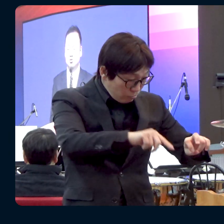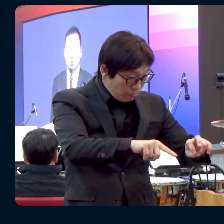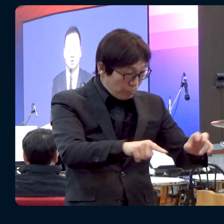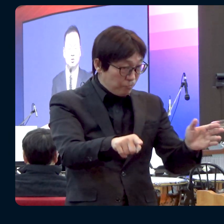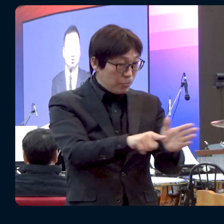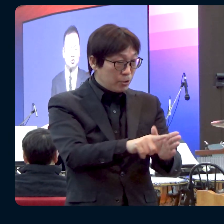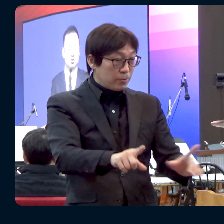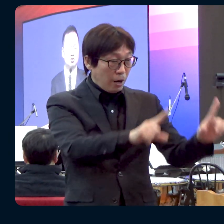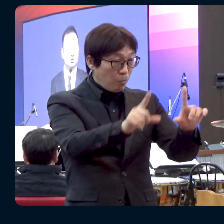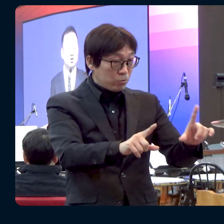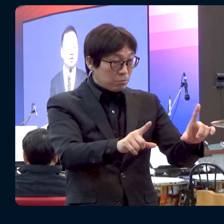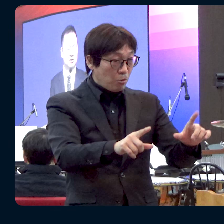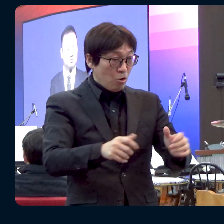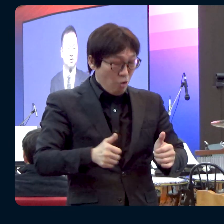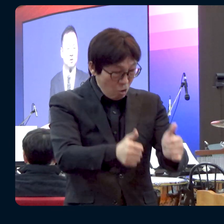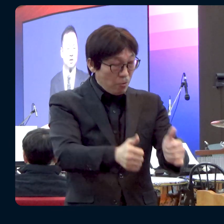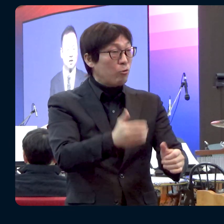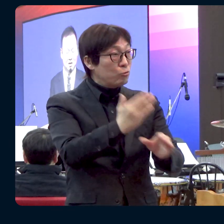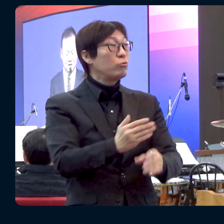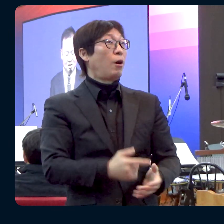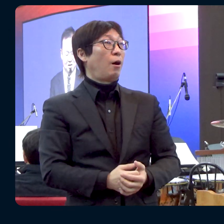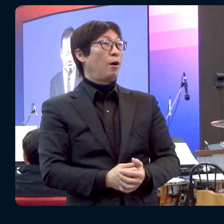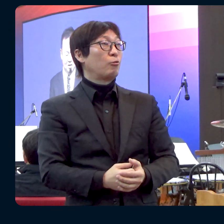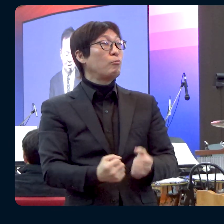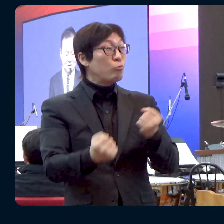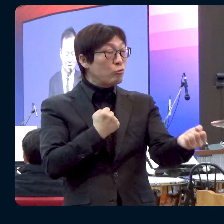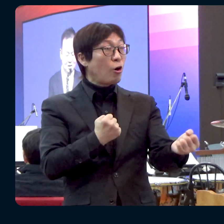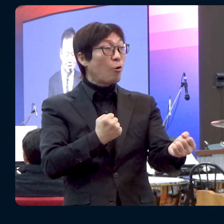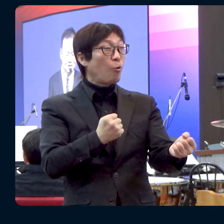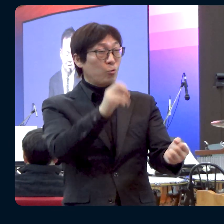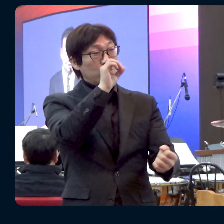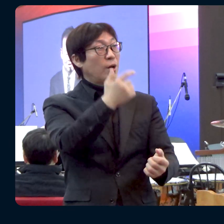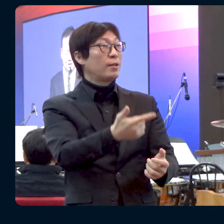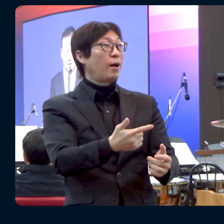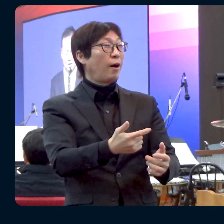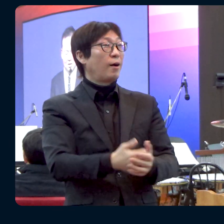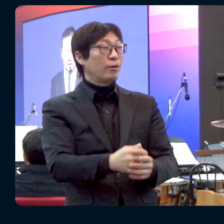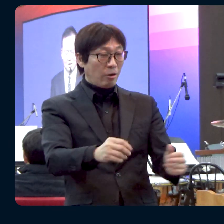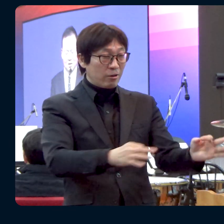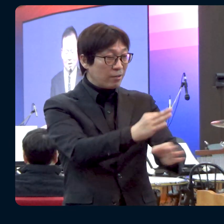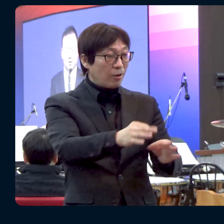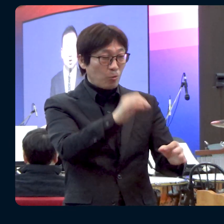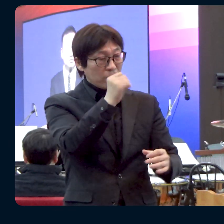분들이냐? 아닙니다. 누구보다도 죽도록 충성하시는 분들입니다.